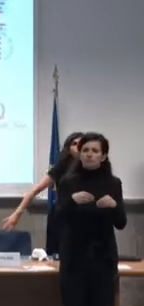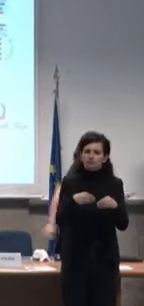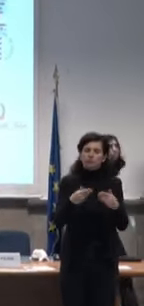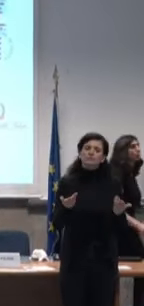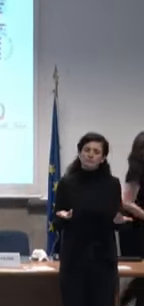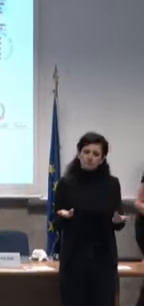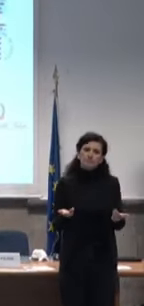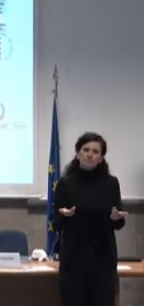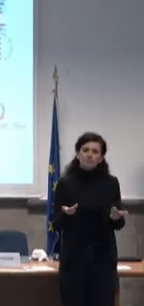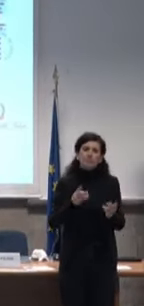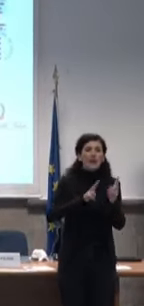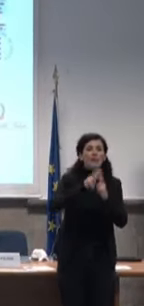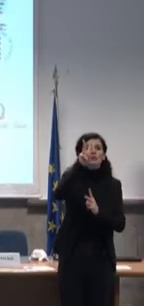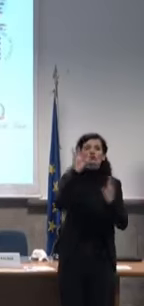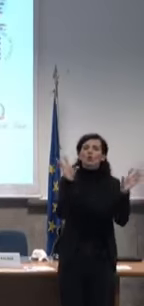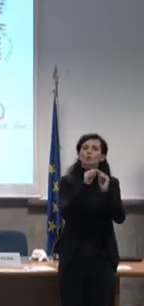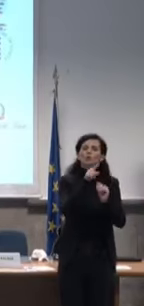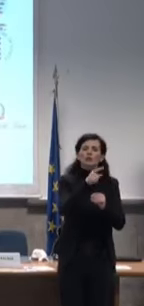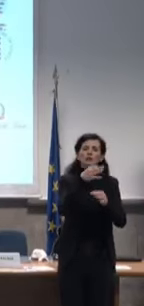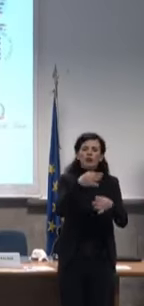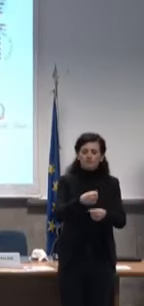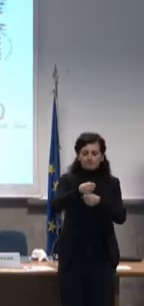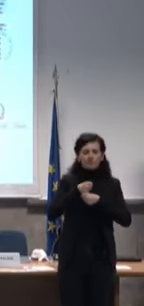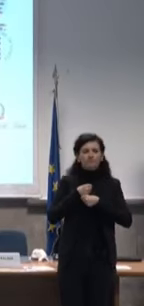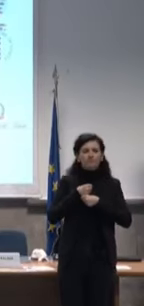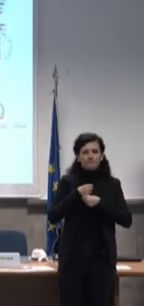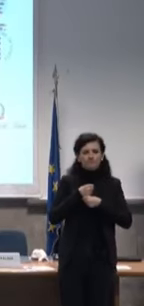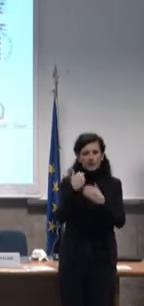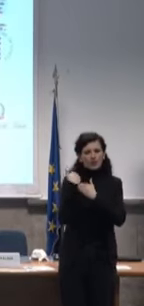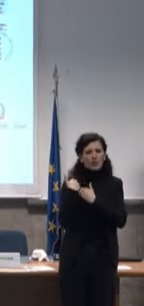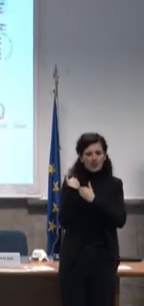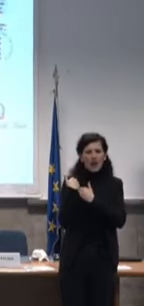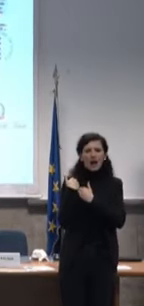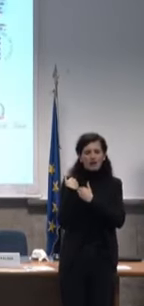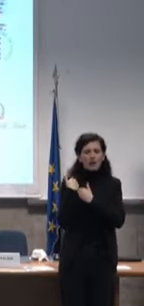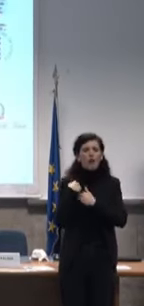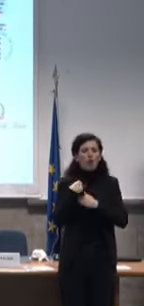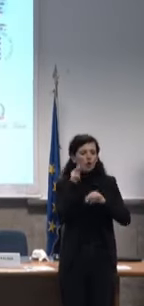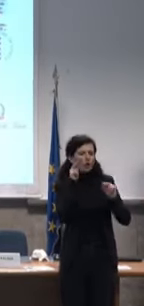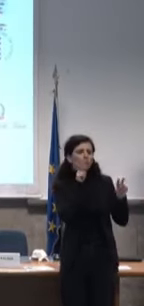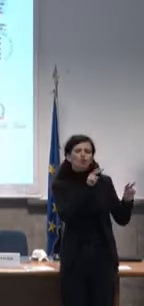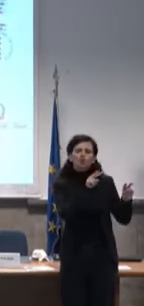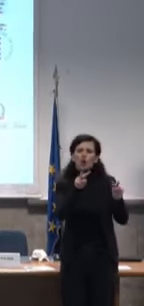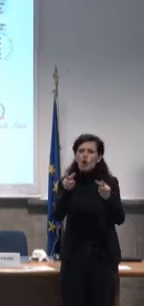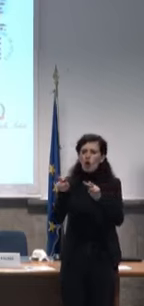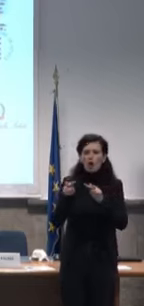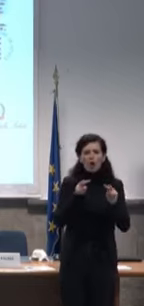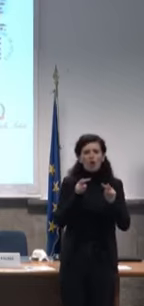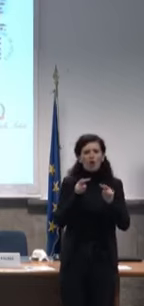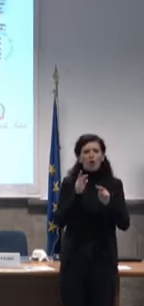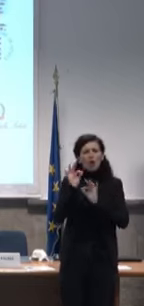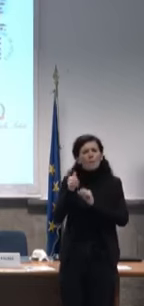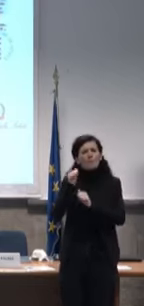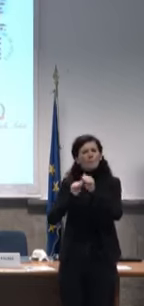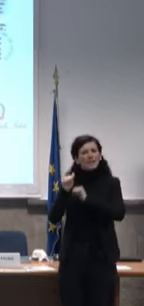ricevuto dalle nazioni unite anche l'indicazione del proprio controllo preventivo della aiutare le altre